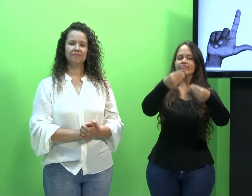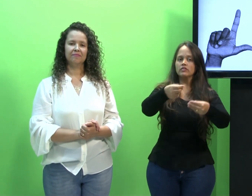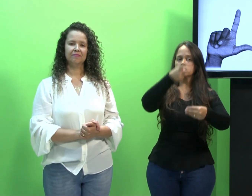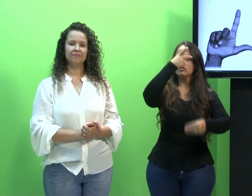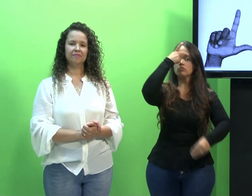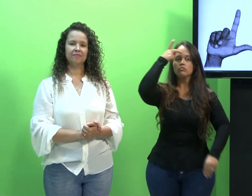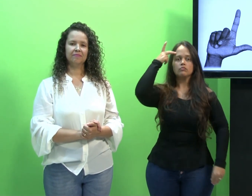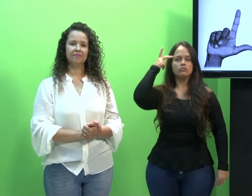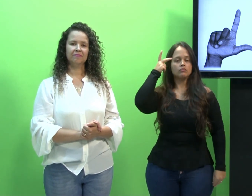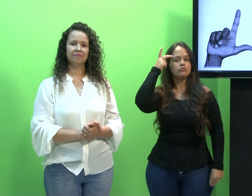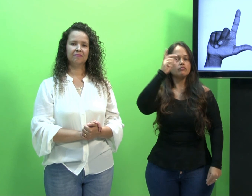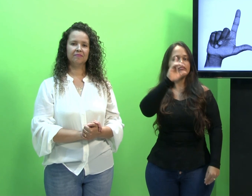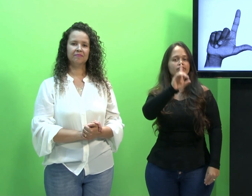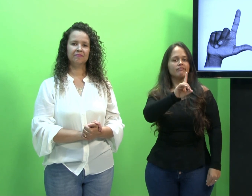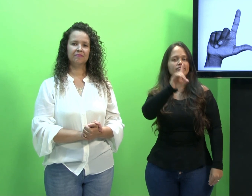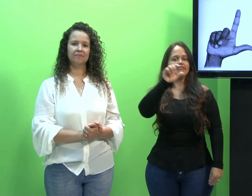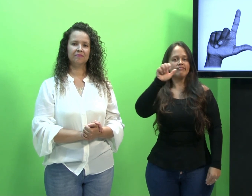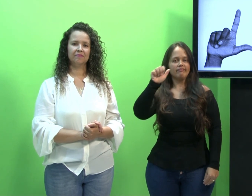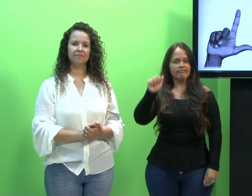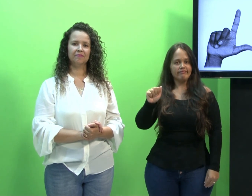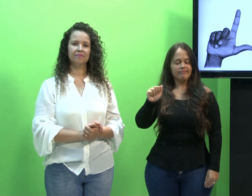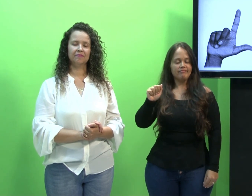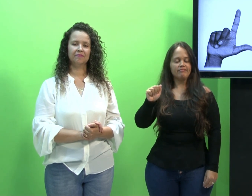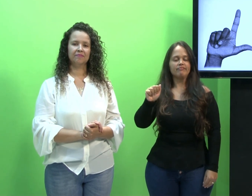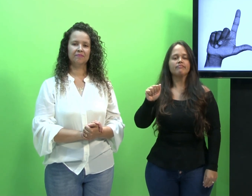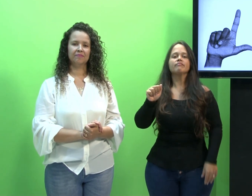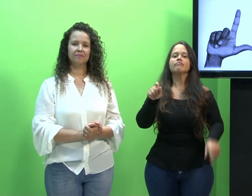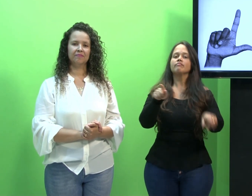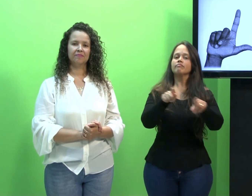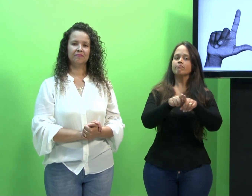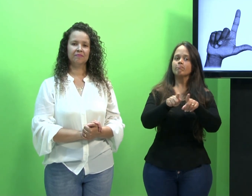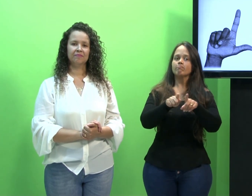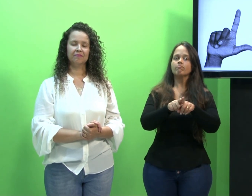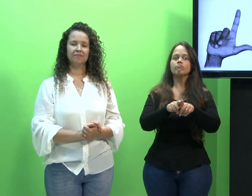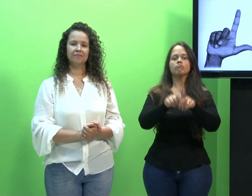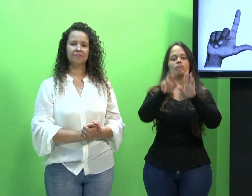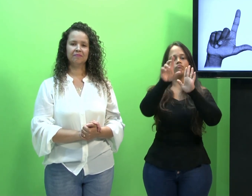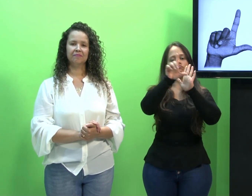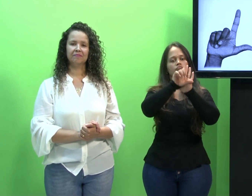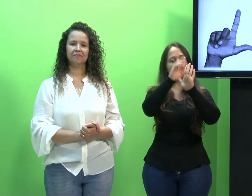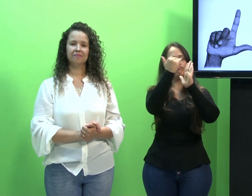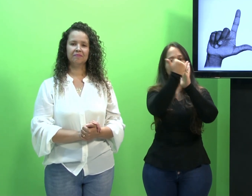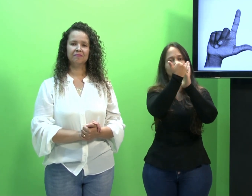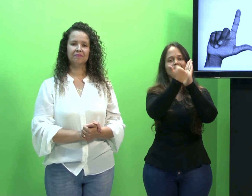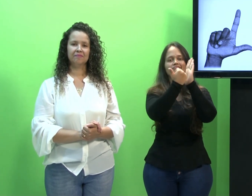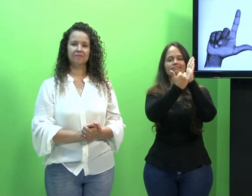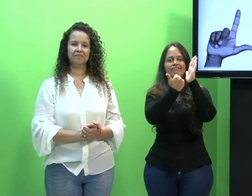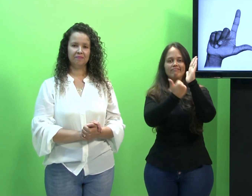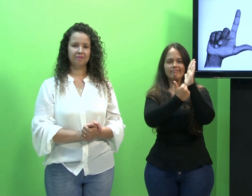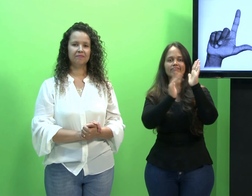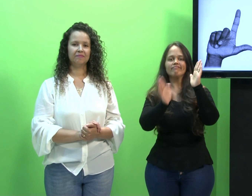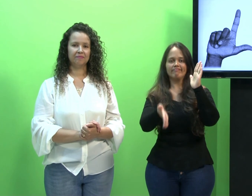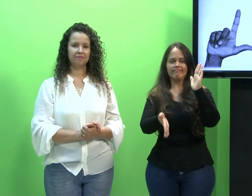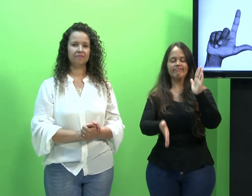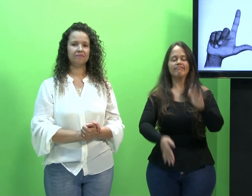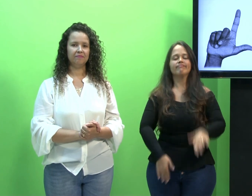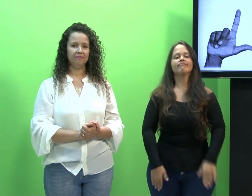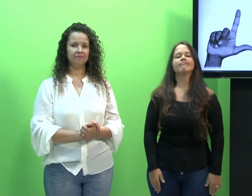aos portadores de deficiência auditiva, de acordo com as normas legais em vigor.